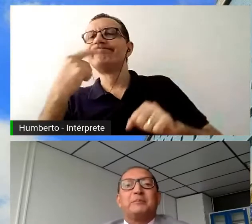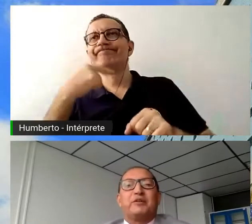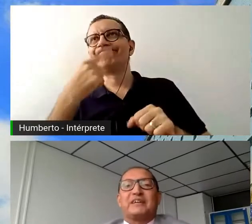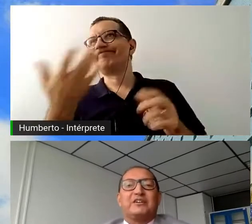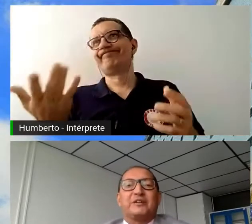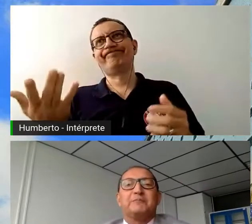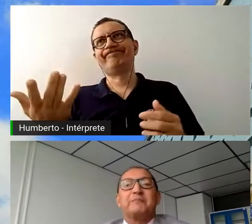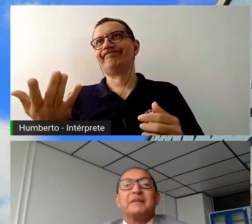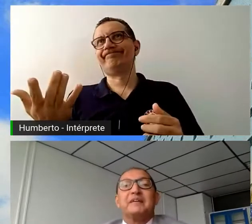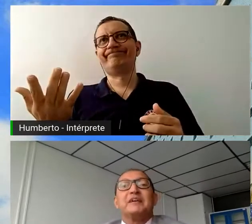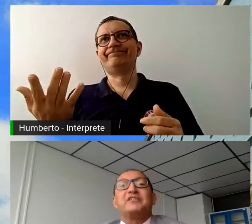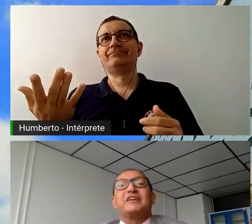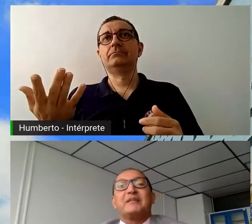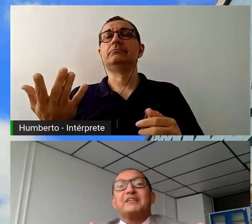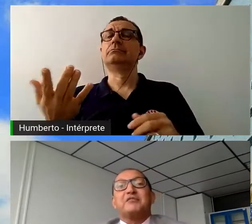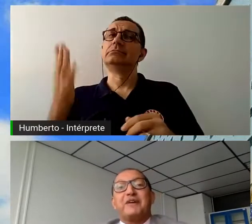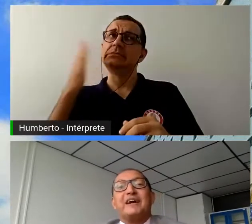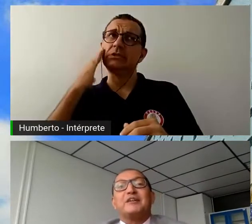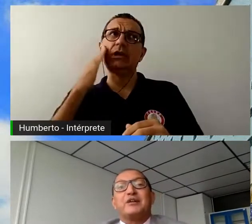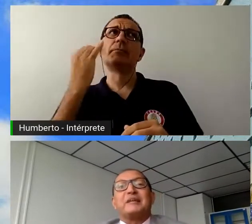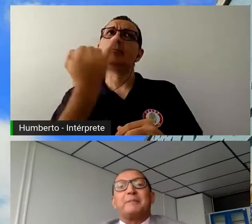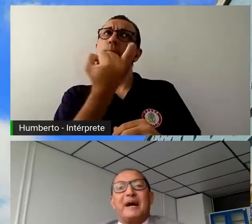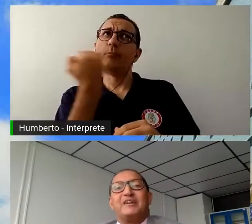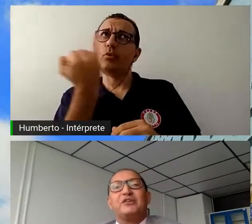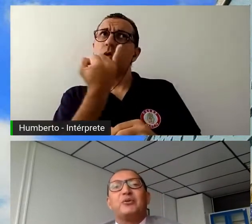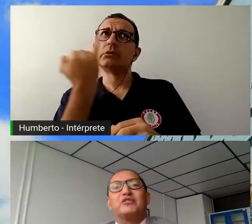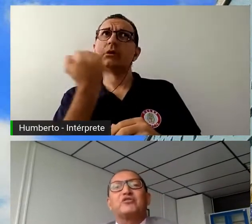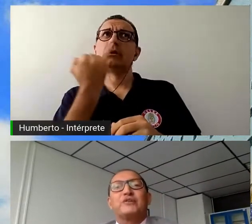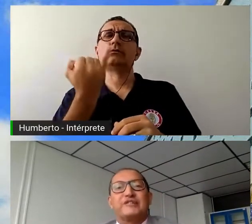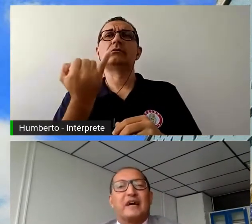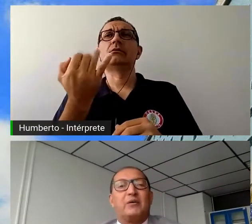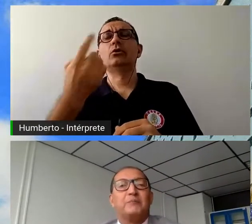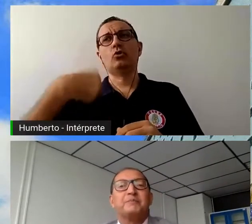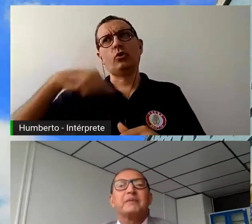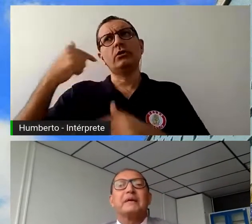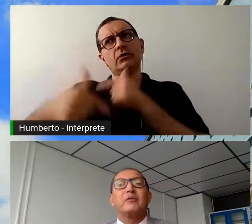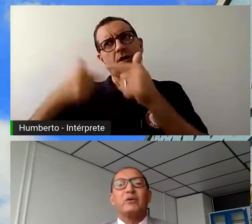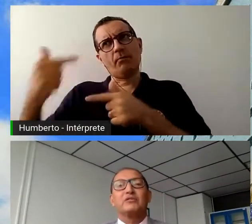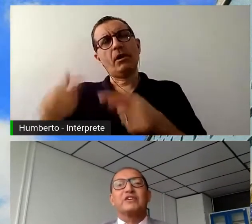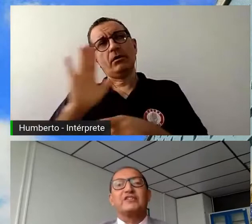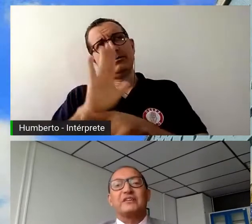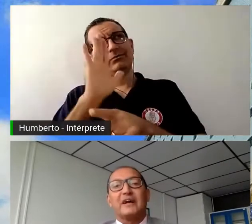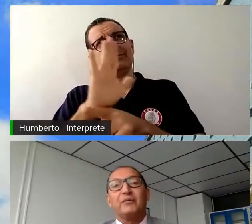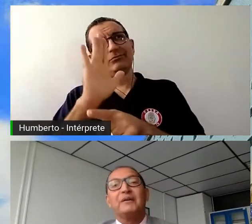que é extremamente importante. A gente faz a nossa parte enquanto instituição,